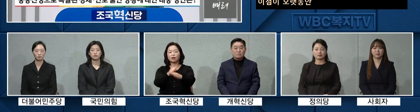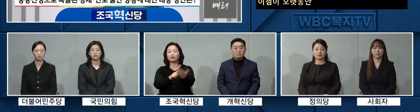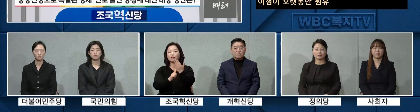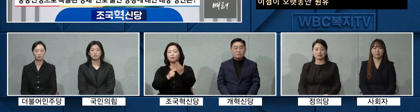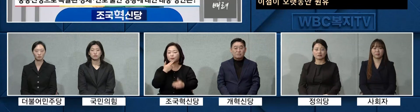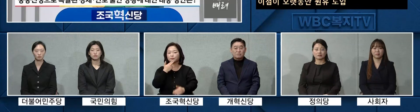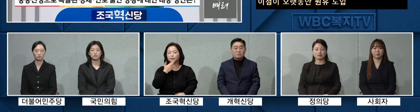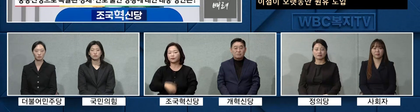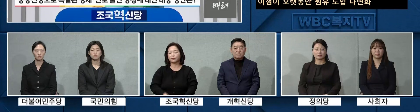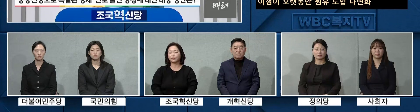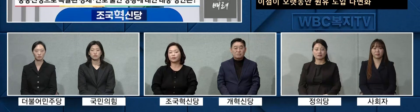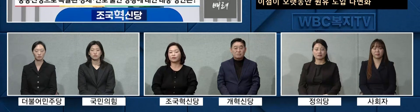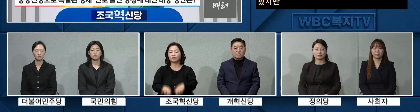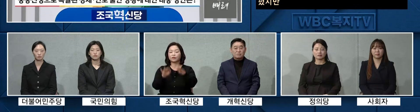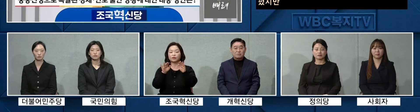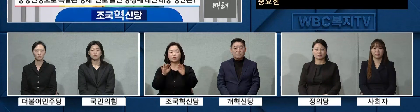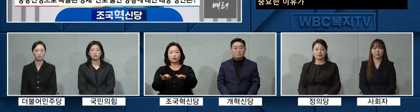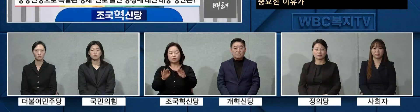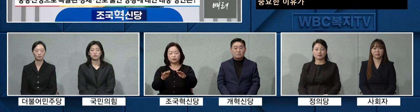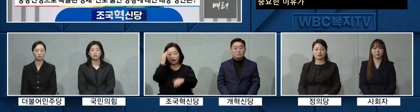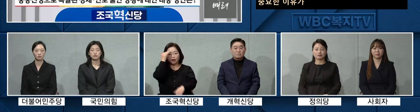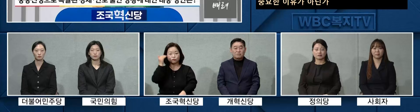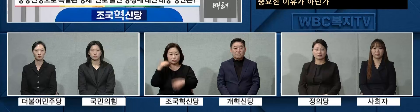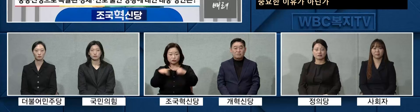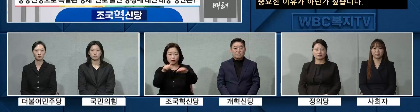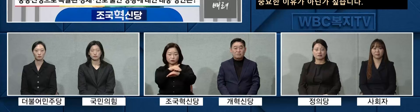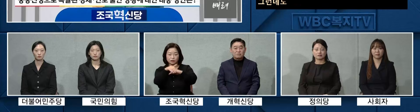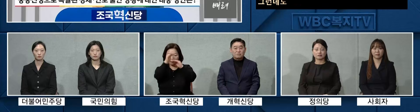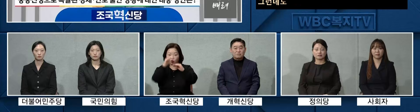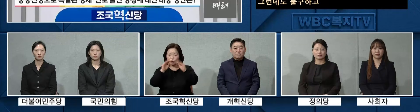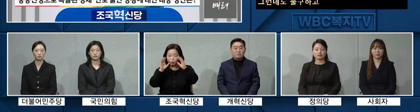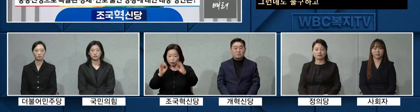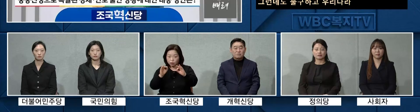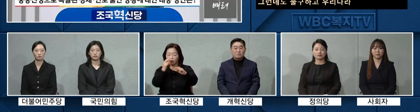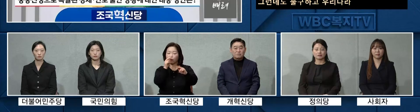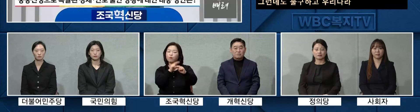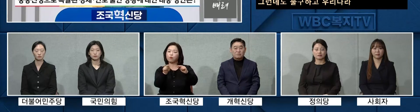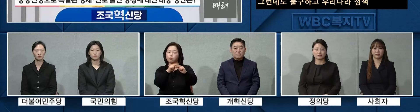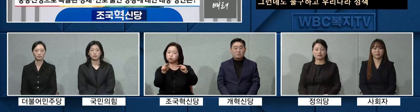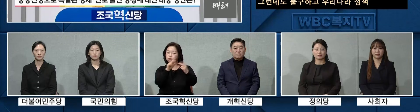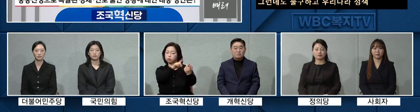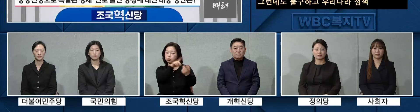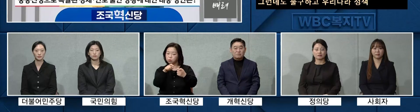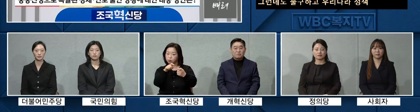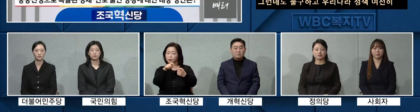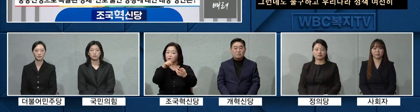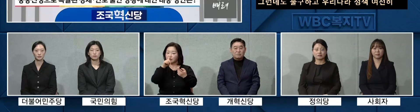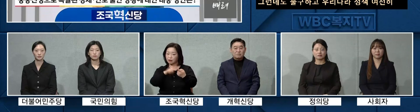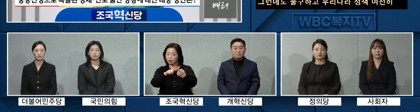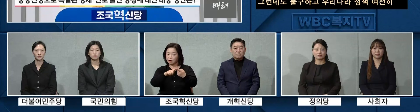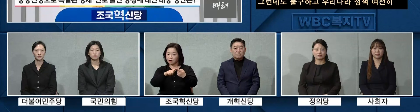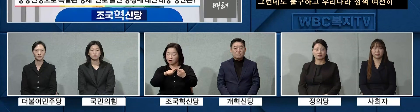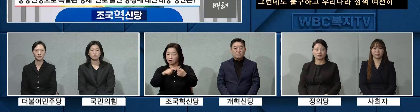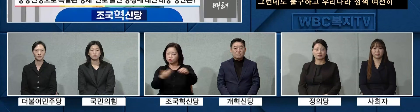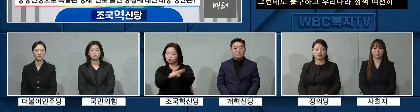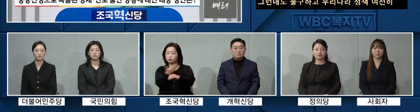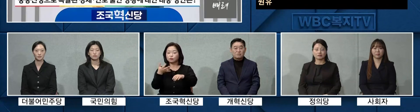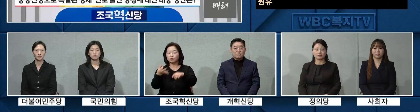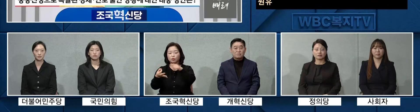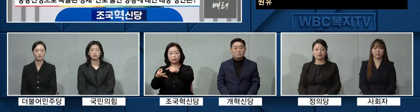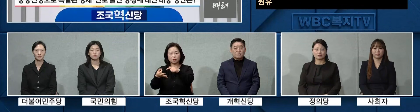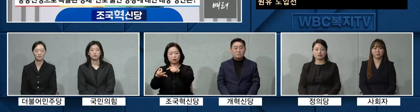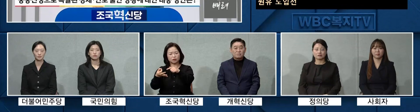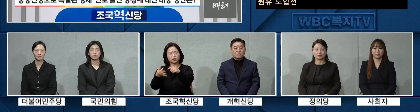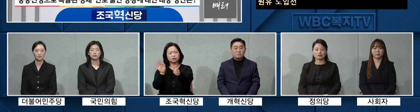이유가 아닌가 싶습니다. 그럼에도 불구하고 우리나라 정책은 여전히 원유 도입선 다변화 지원을 위한 운송비 정도를 지원은